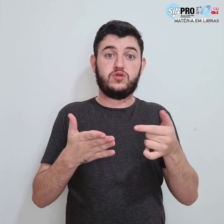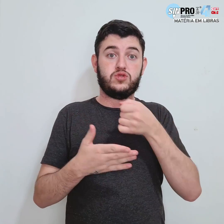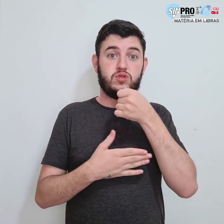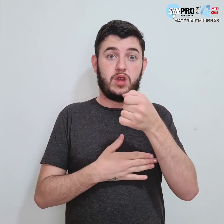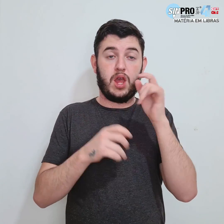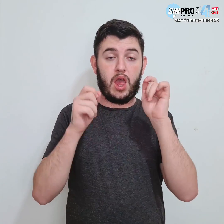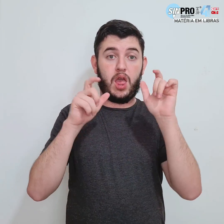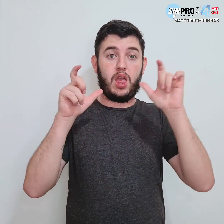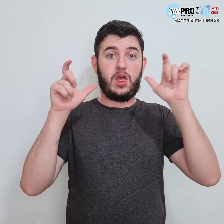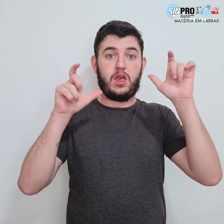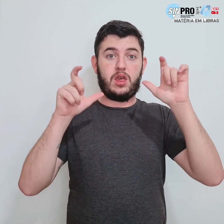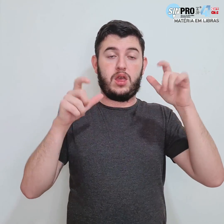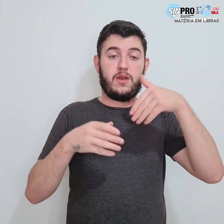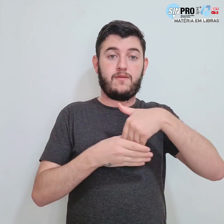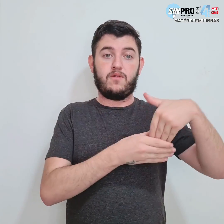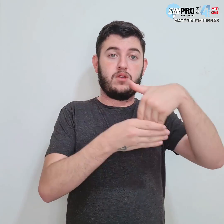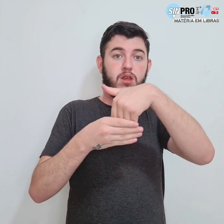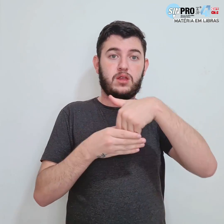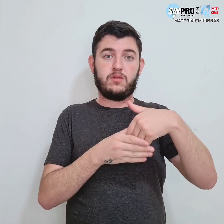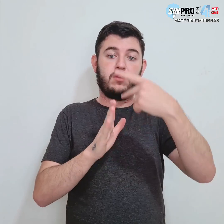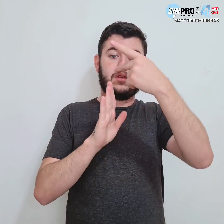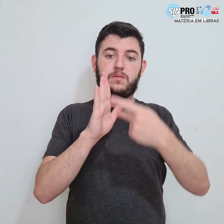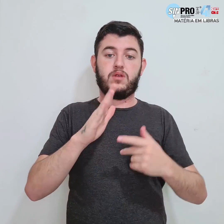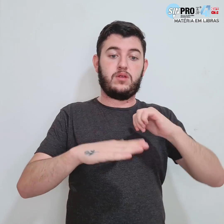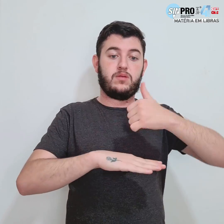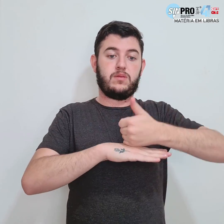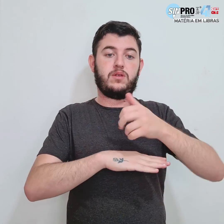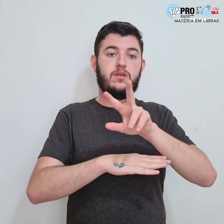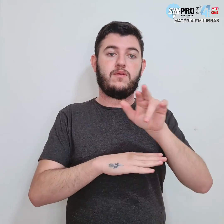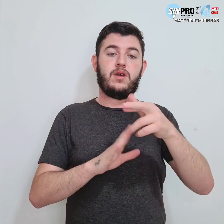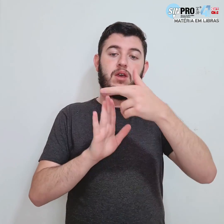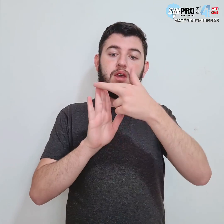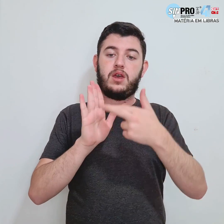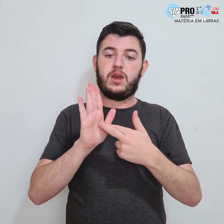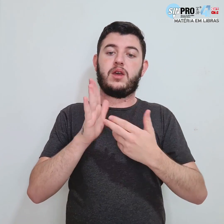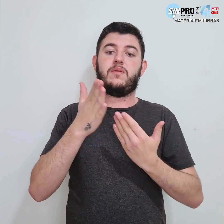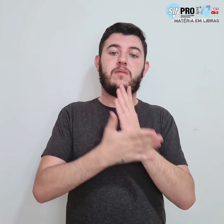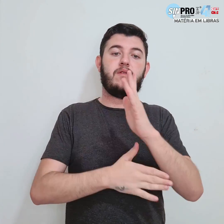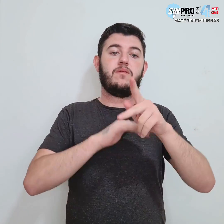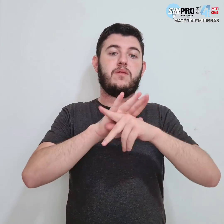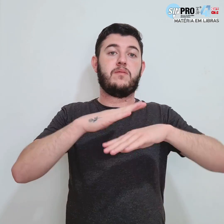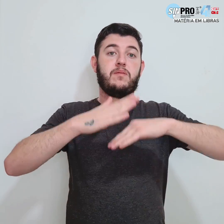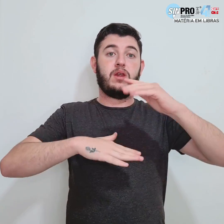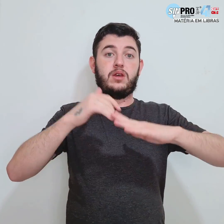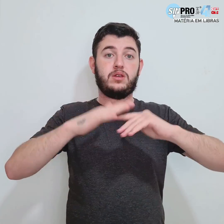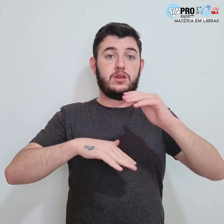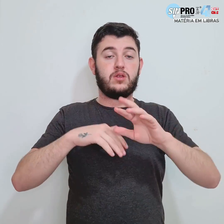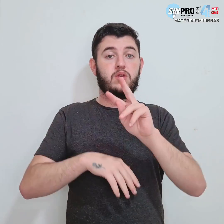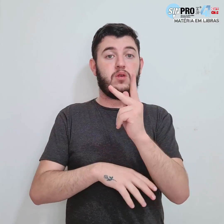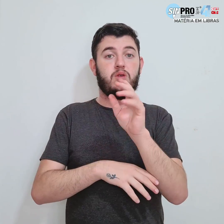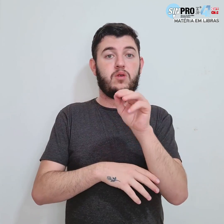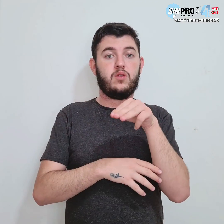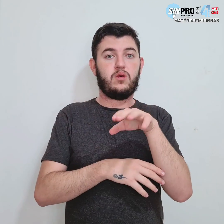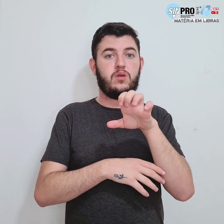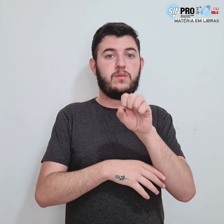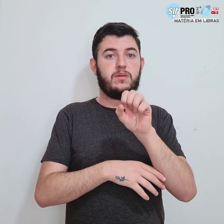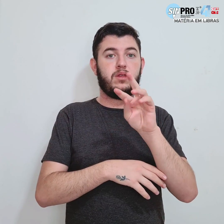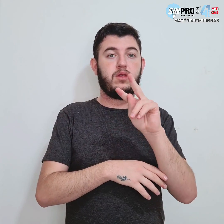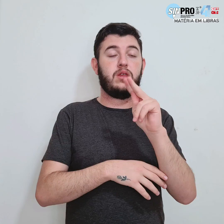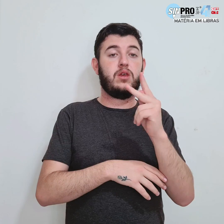a aprovação, em primeiro turno, do projeto substitutivo que regulamenta a prática do homeschooling, o ensino domiciliar, no